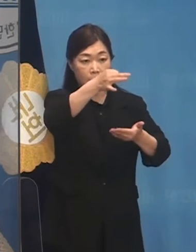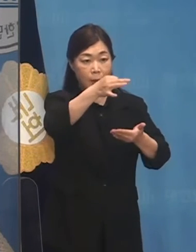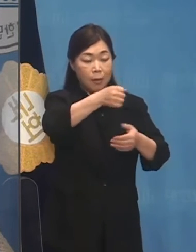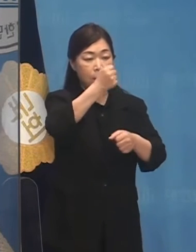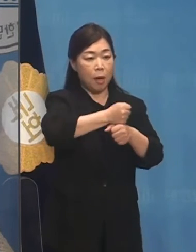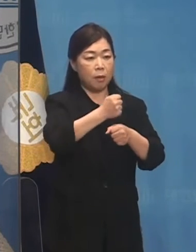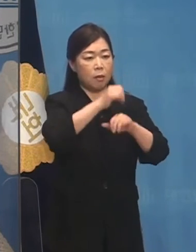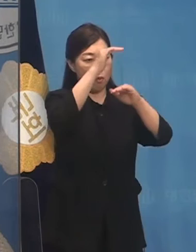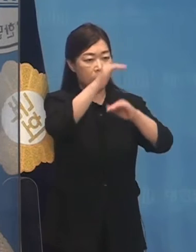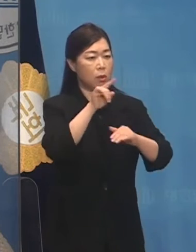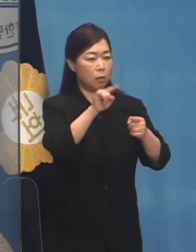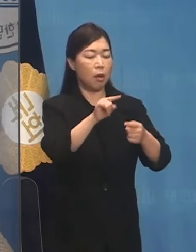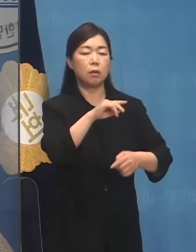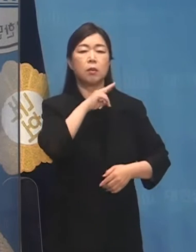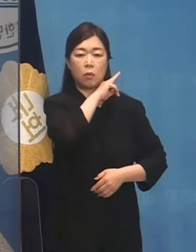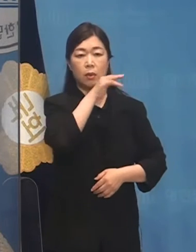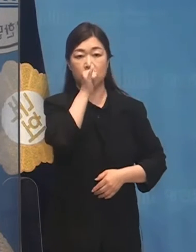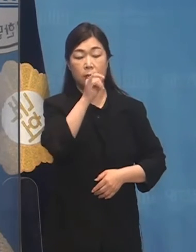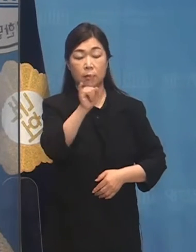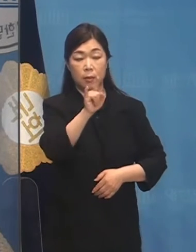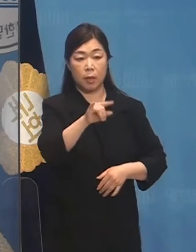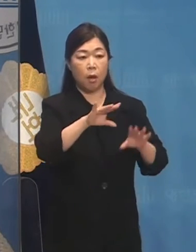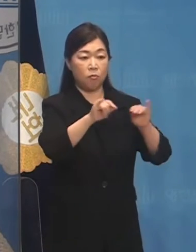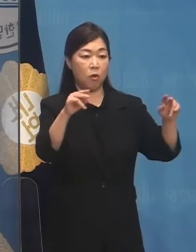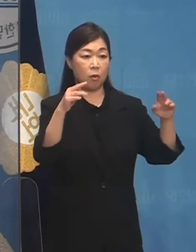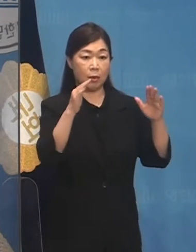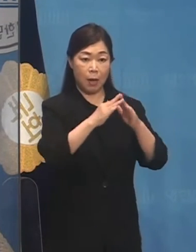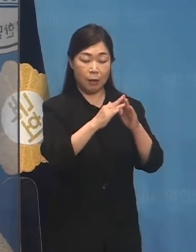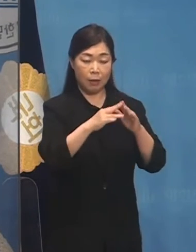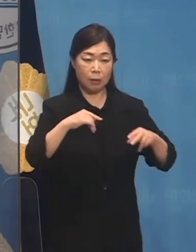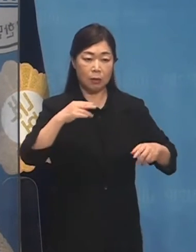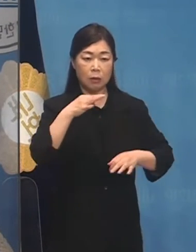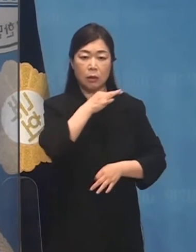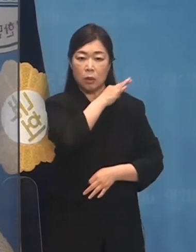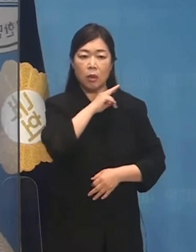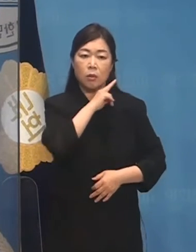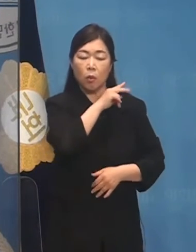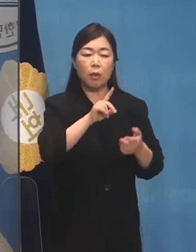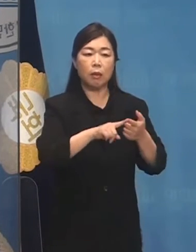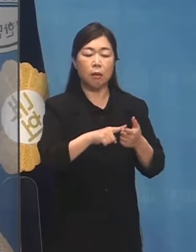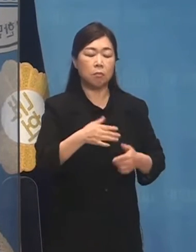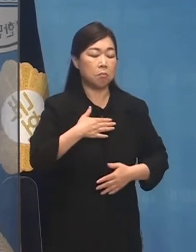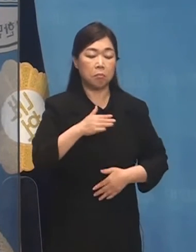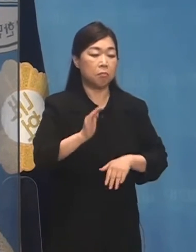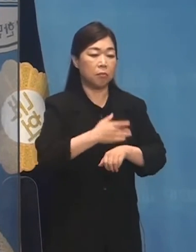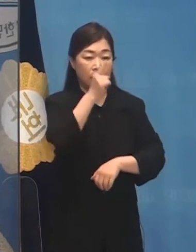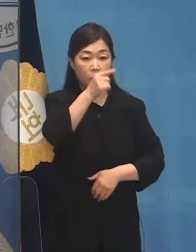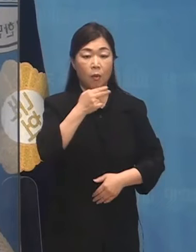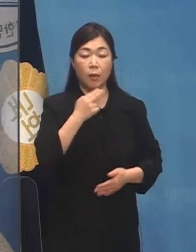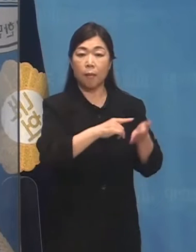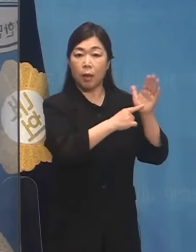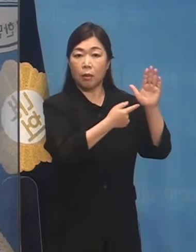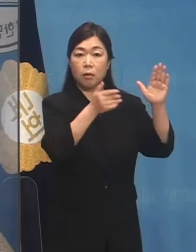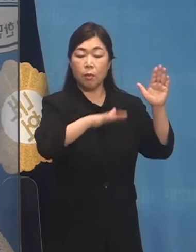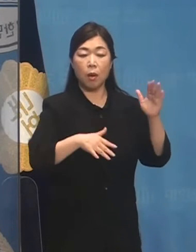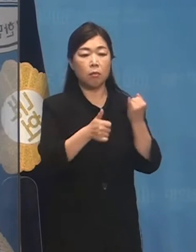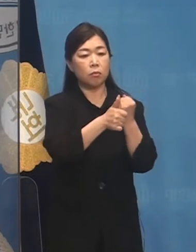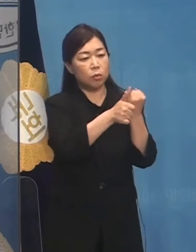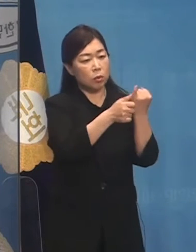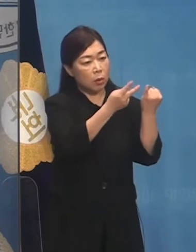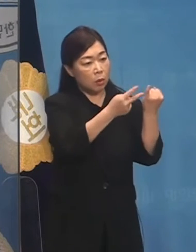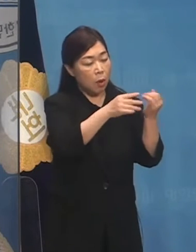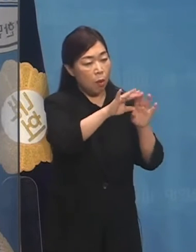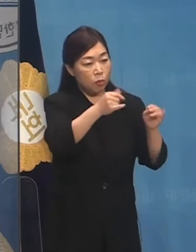형성 의혹입니다. 후보자는 부동산 의혹 관련해 한 점 잘못이 없다고 합니다. 그러나 후보자 및 배우자 부동산